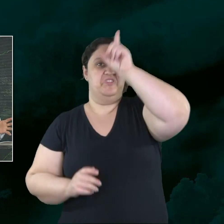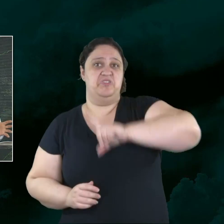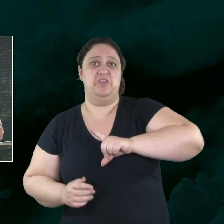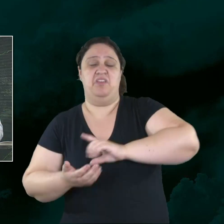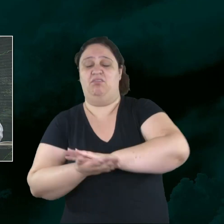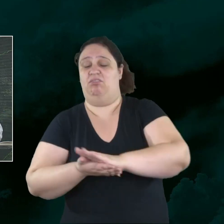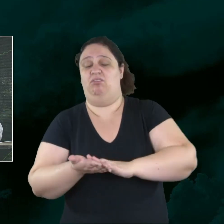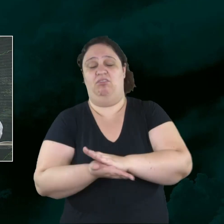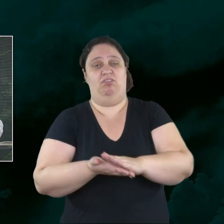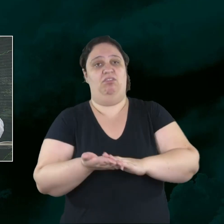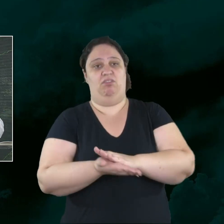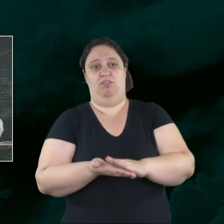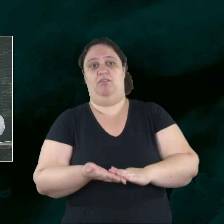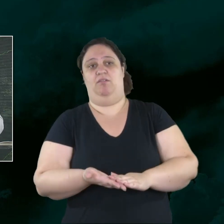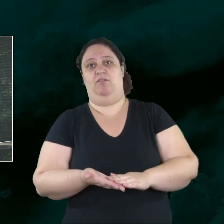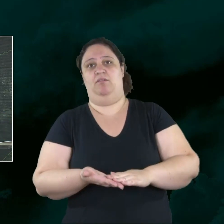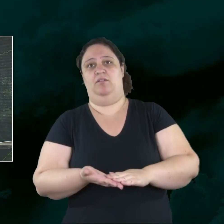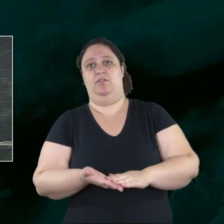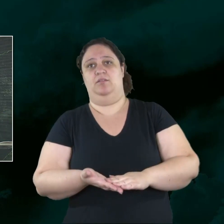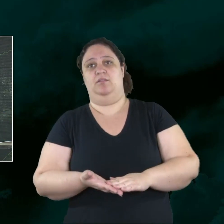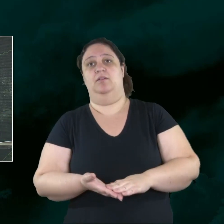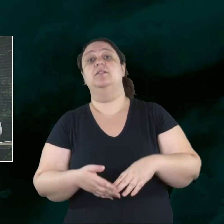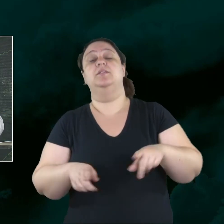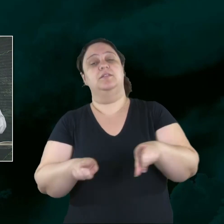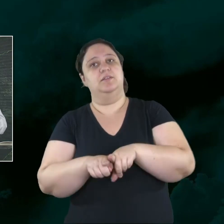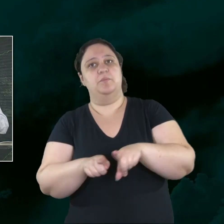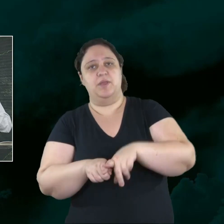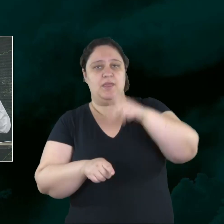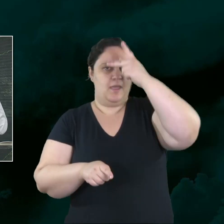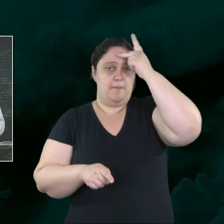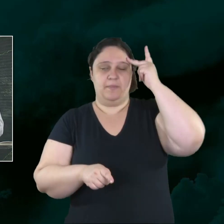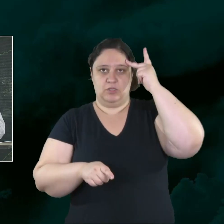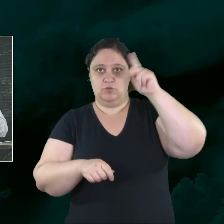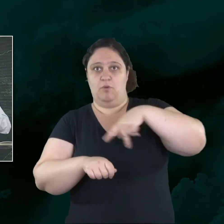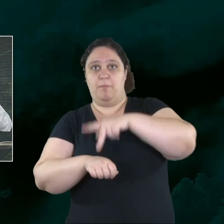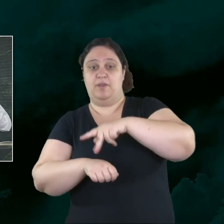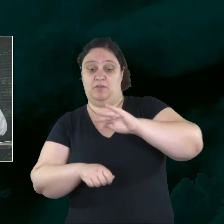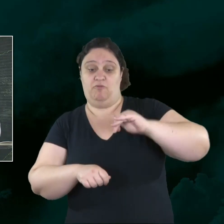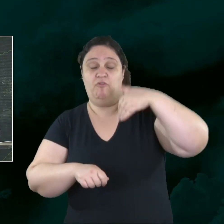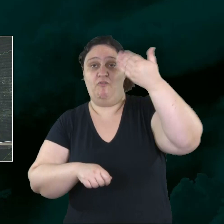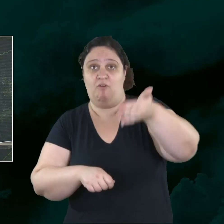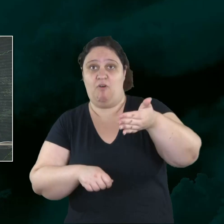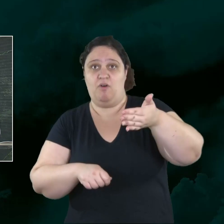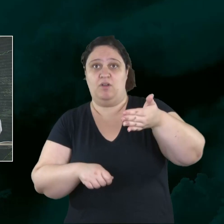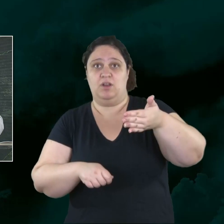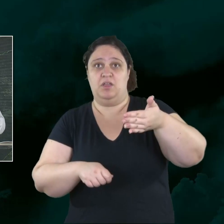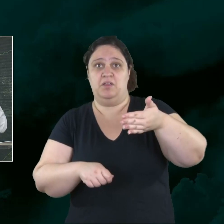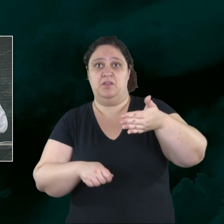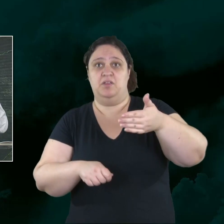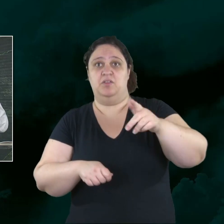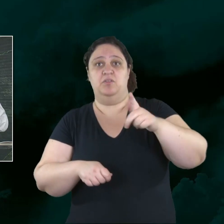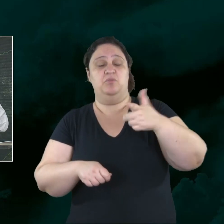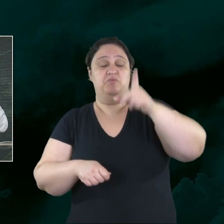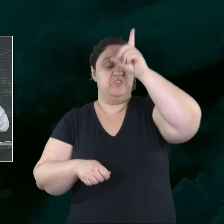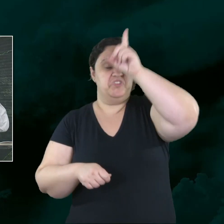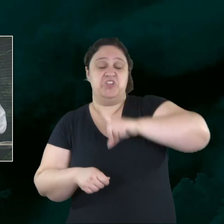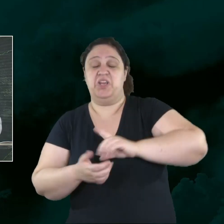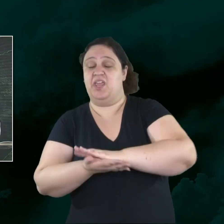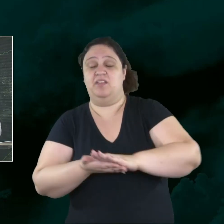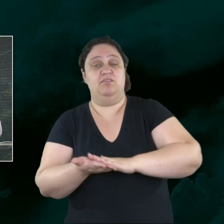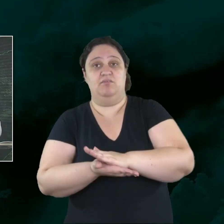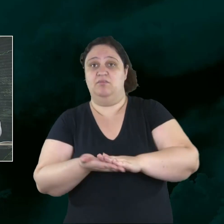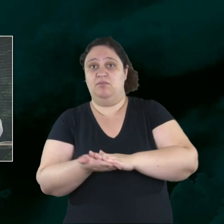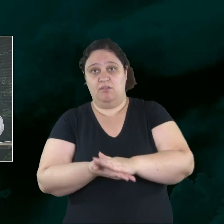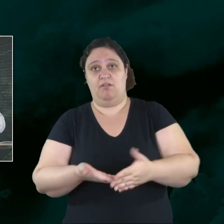nenhum, né? E os estrangeiros também não tinham proteção legal. Eles eram, né, eles